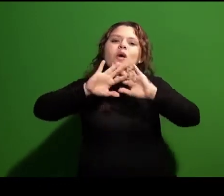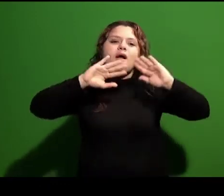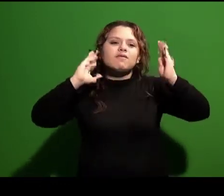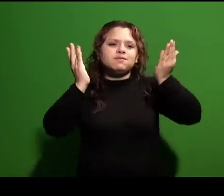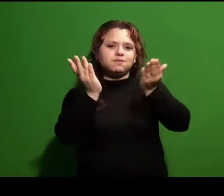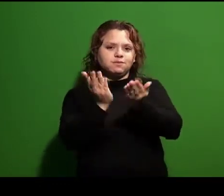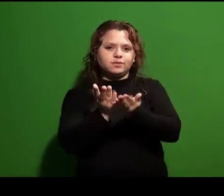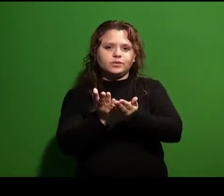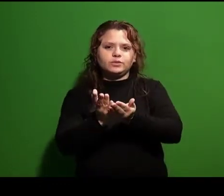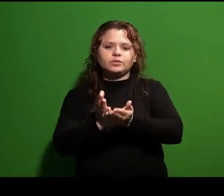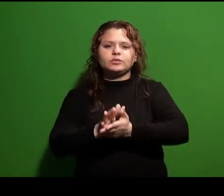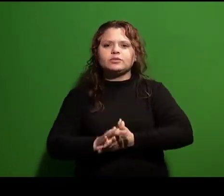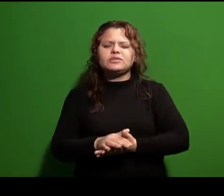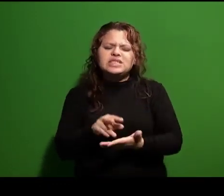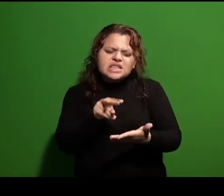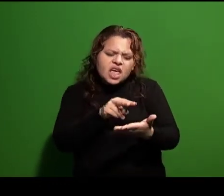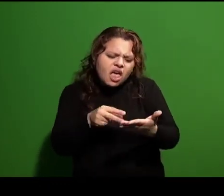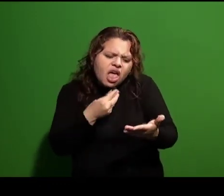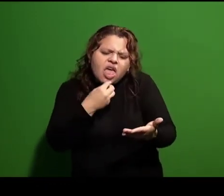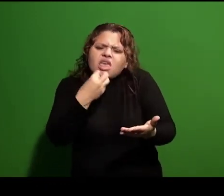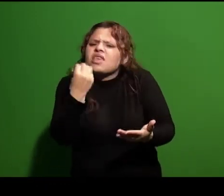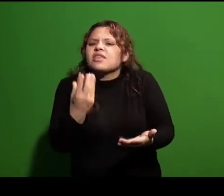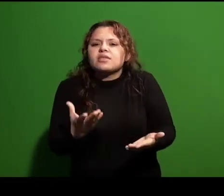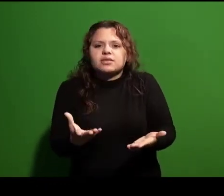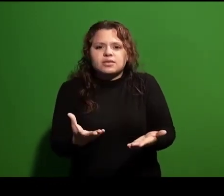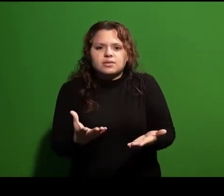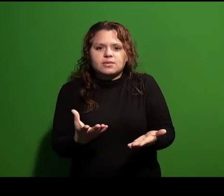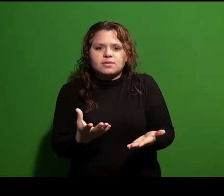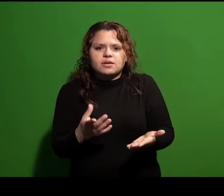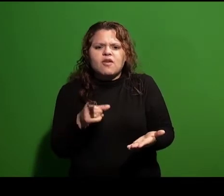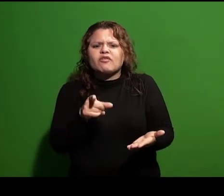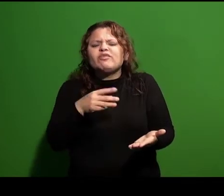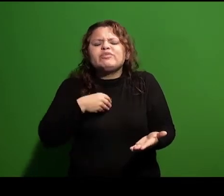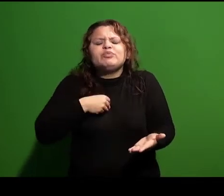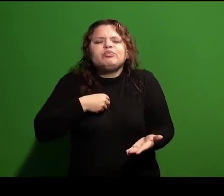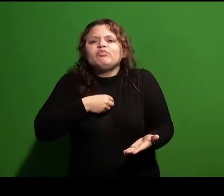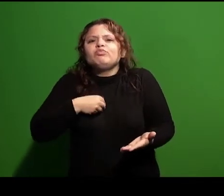nueva creación. ¿Qué significan estos textos para ti